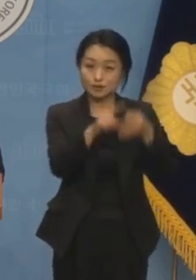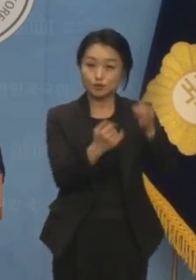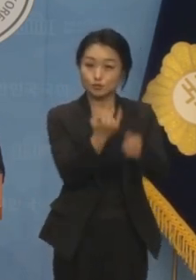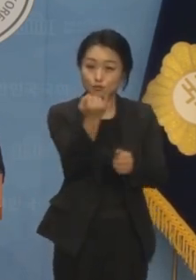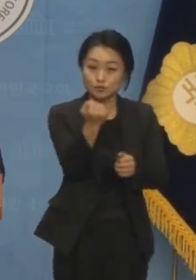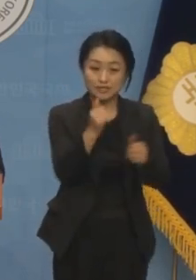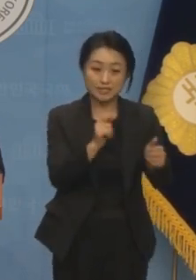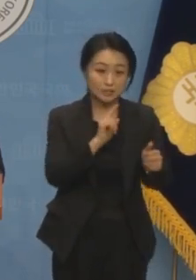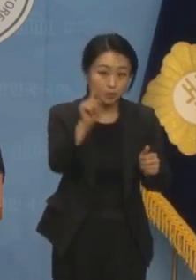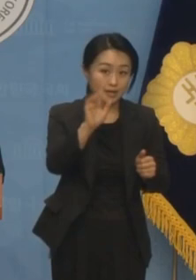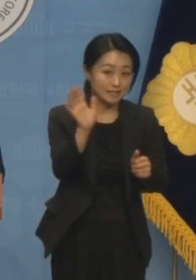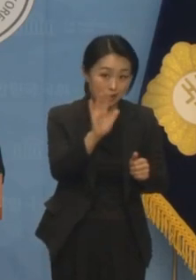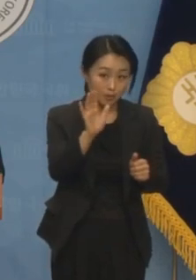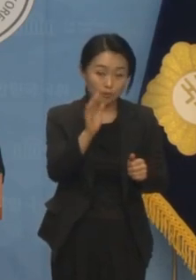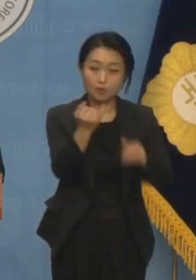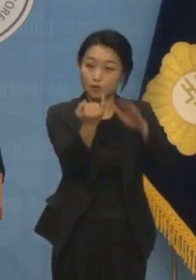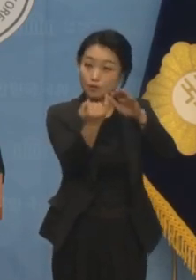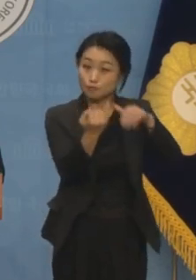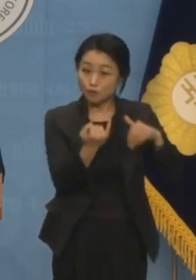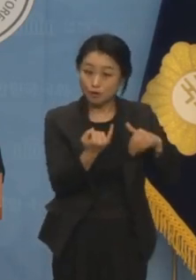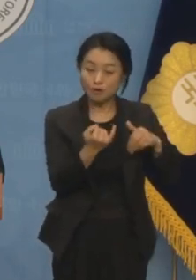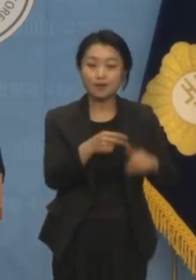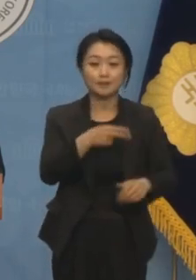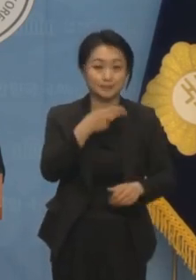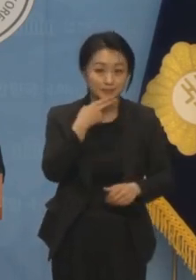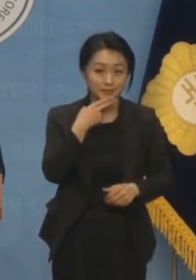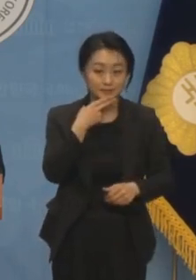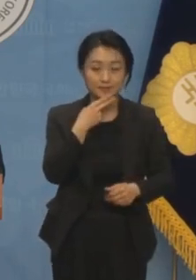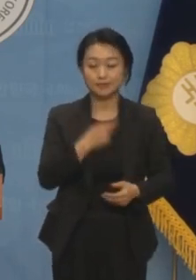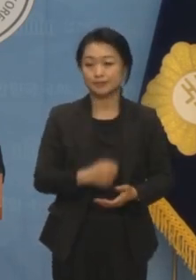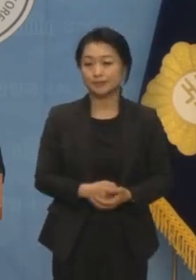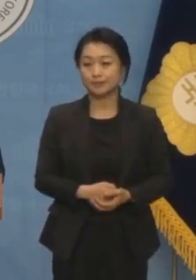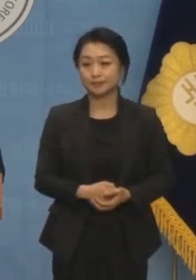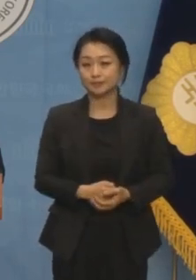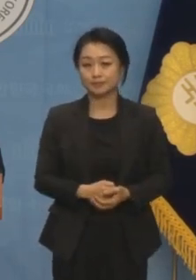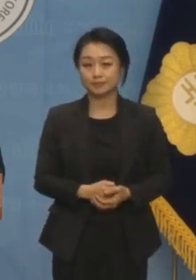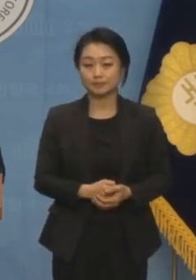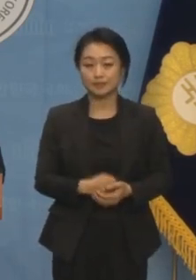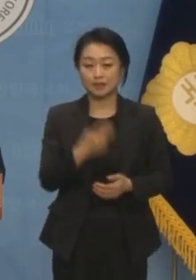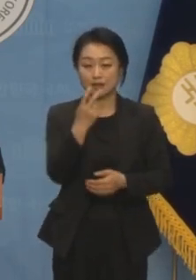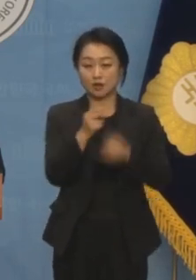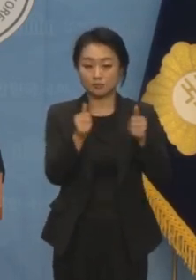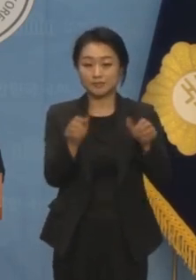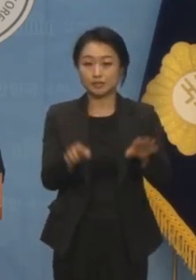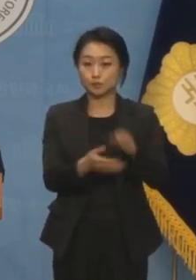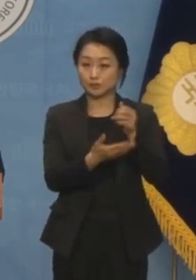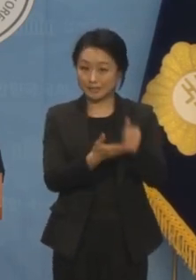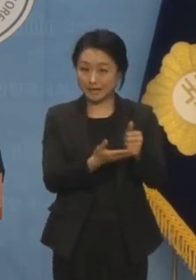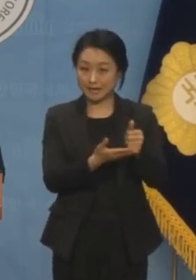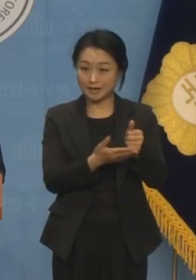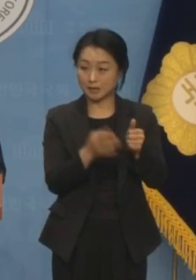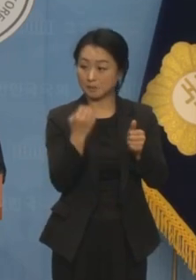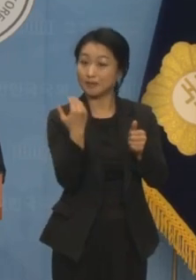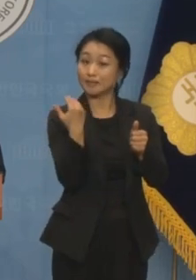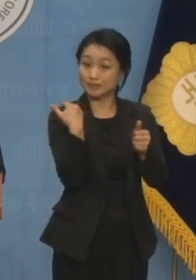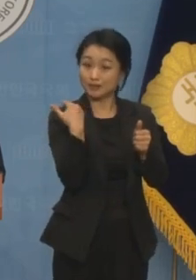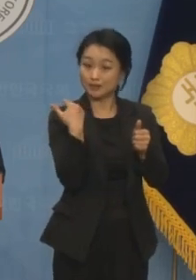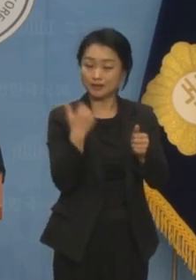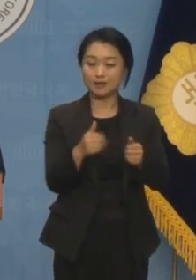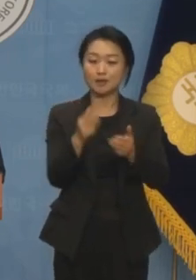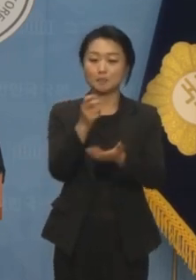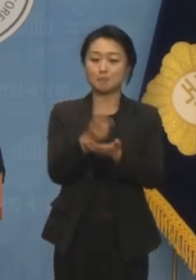기소하기는커녕 소환조차 하지 못하고 있습니다. 이원석 검찰총장은 최근 법